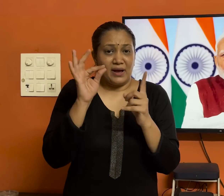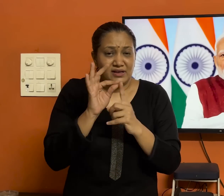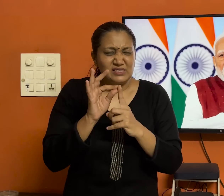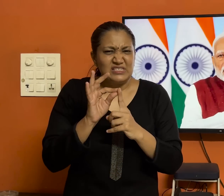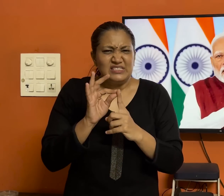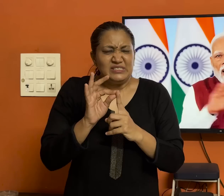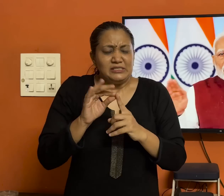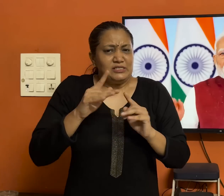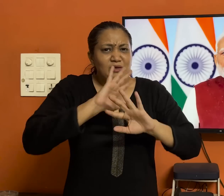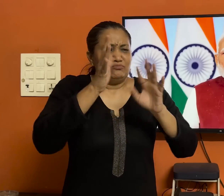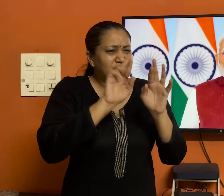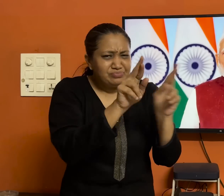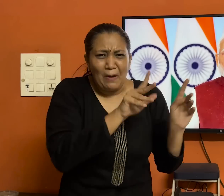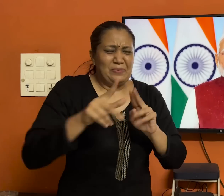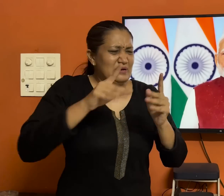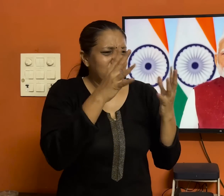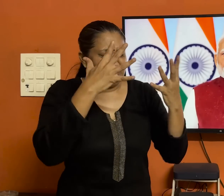पाकिस्तान को इतना तबाह कर दिया,